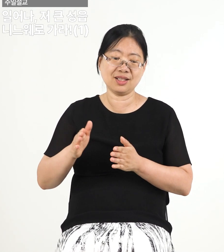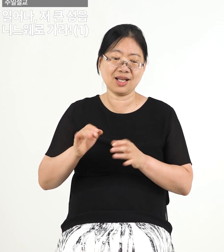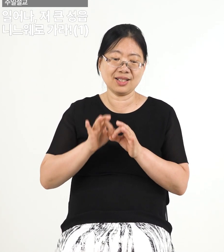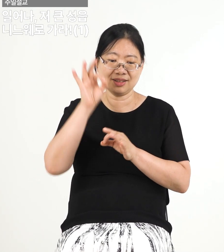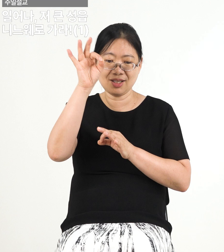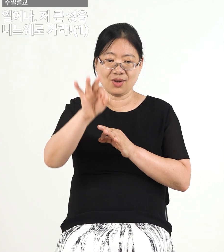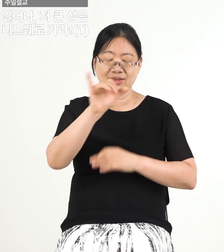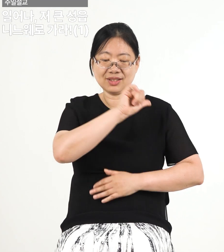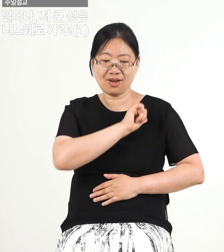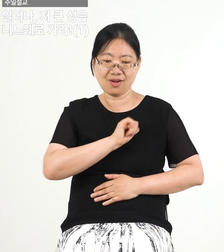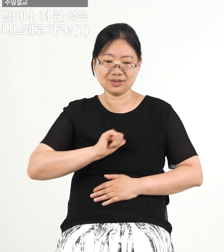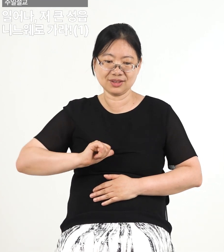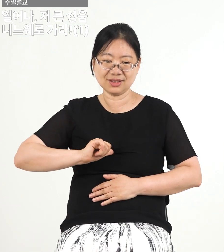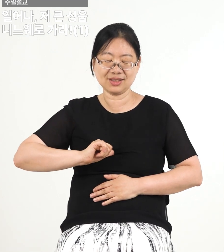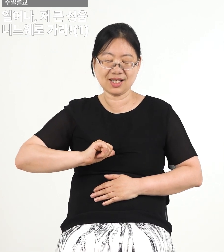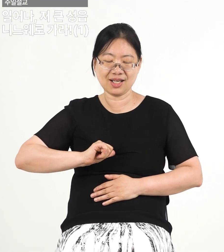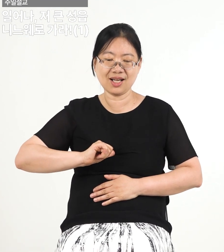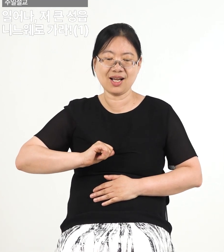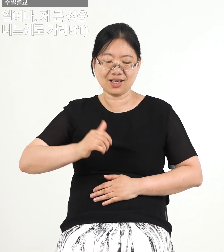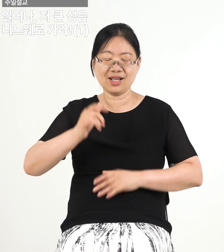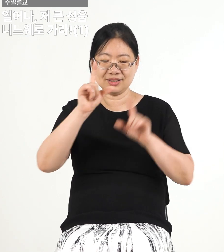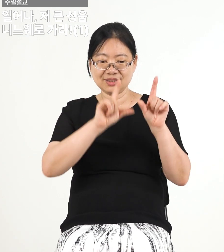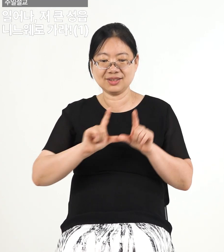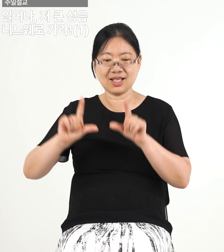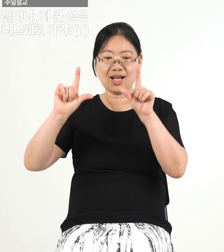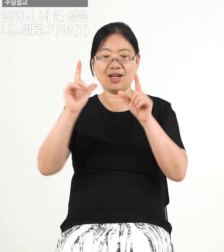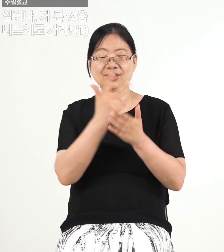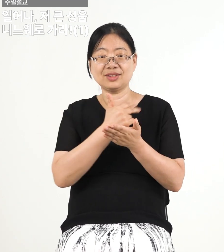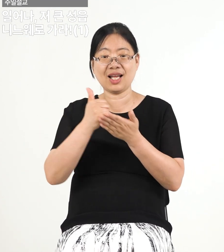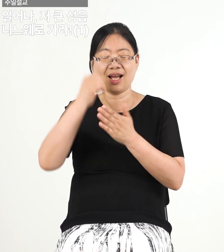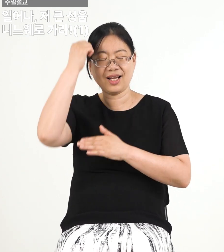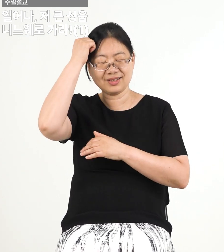길이 참고 견딘 삶 주가